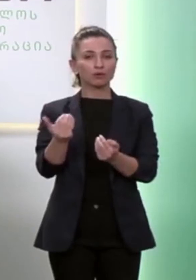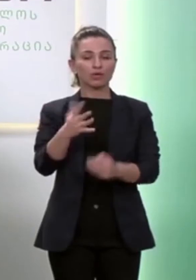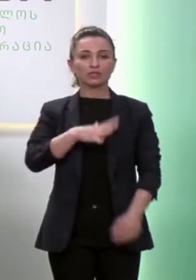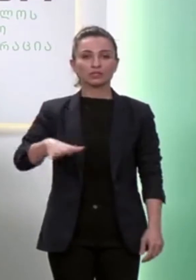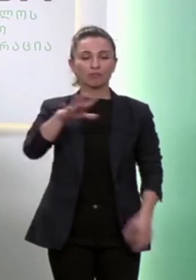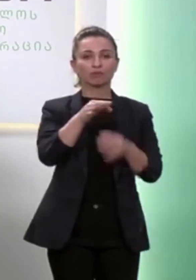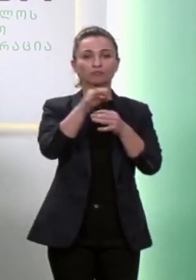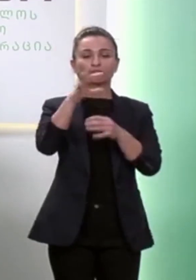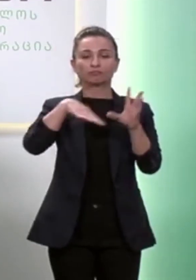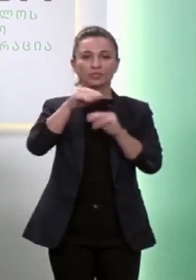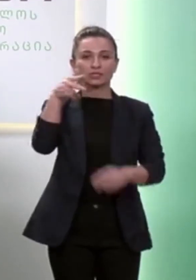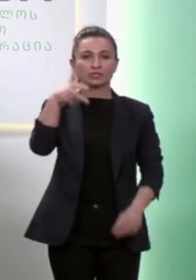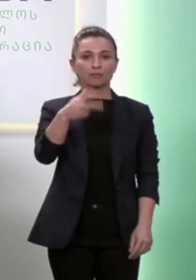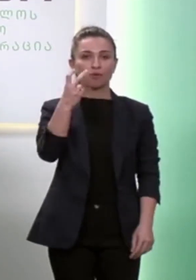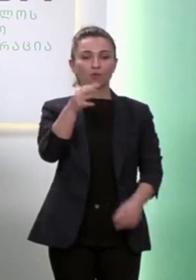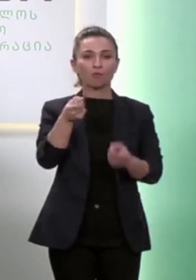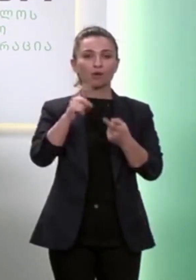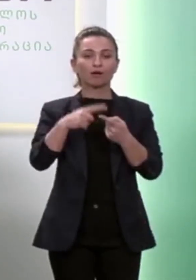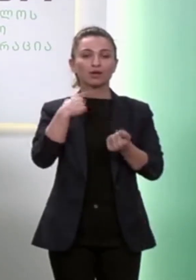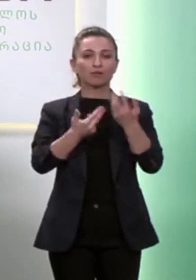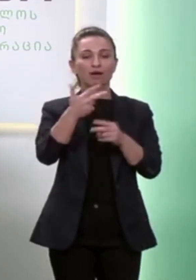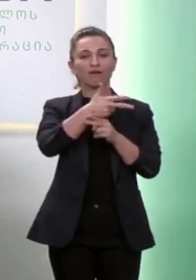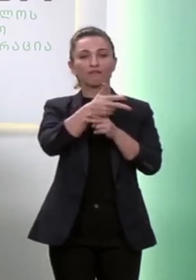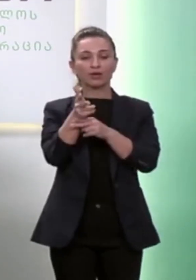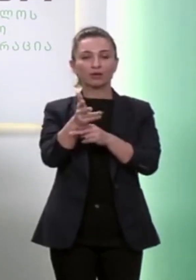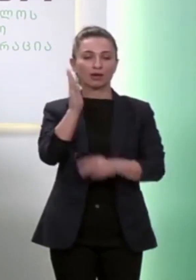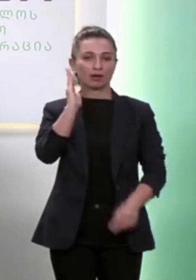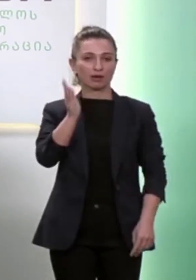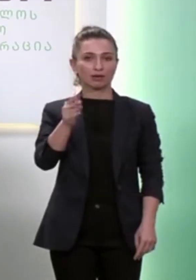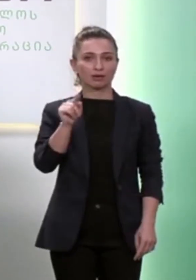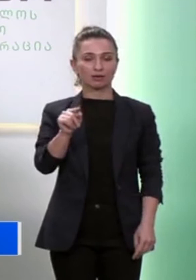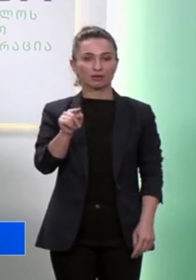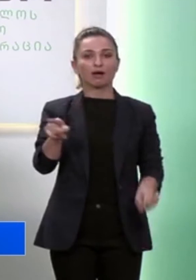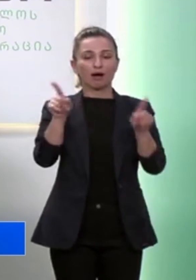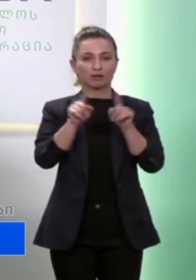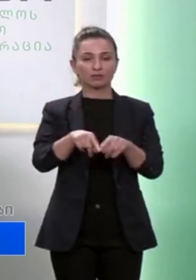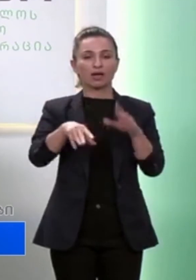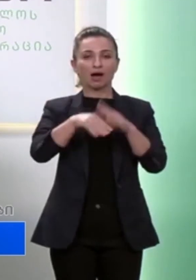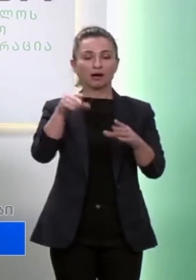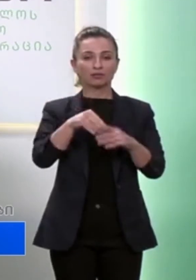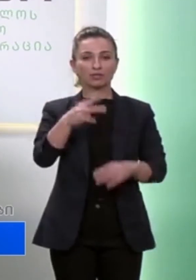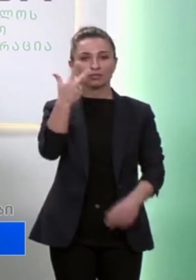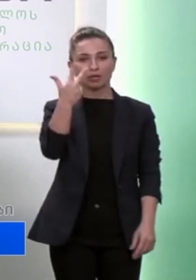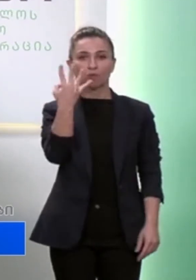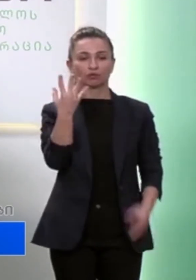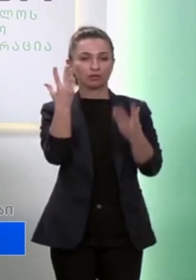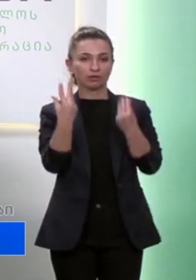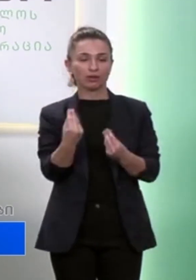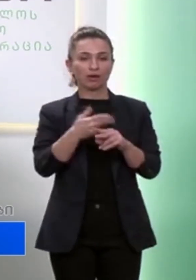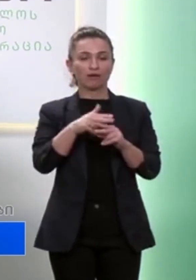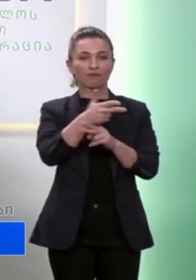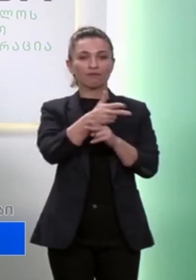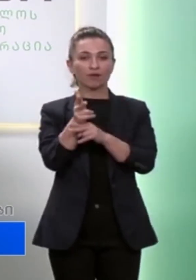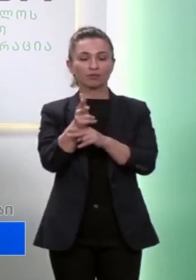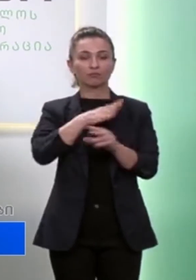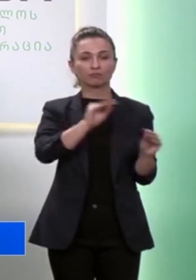ეს მასშტაბით 3200 უბანზე ხმების დათვლის ვიდეო გადაღება მოხდება და ასევე არჩევნებიდან 3-4 დღეში ეს ვიდეო